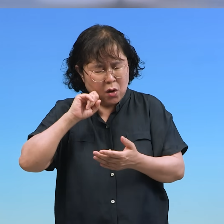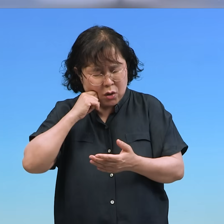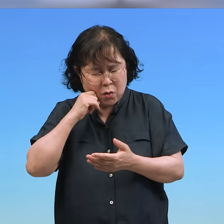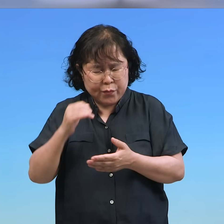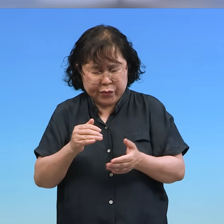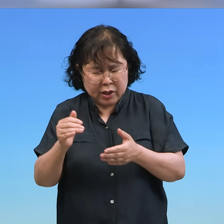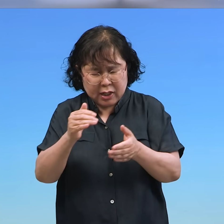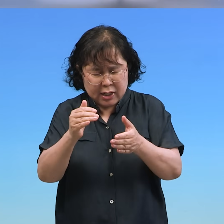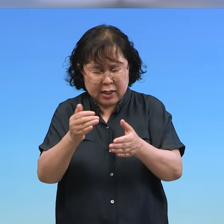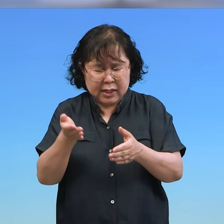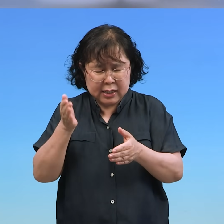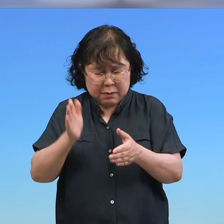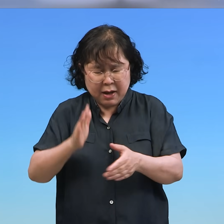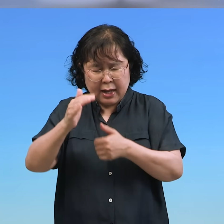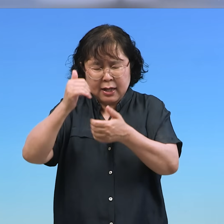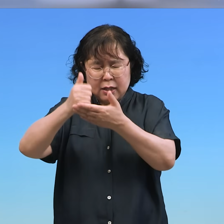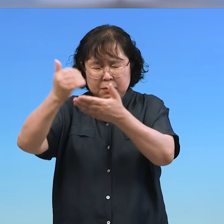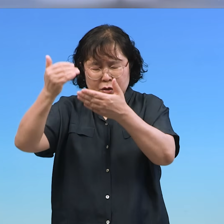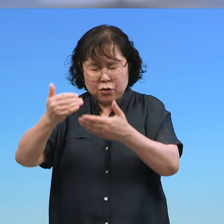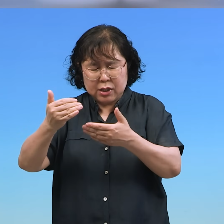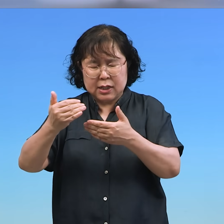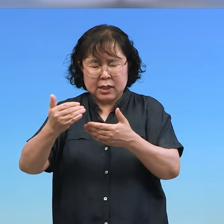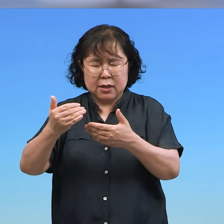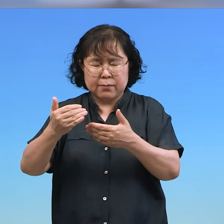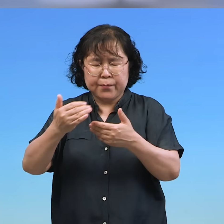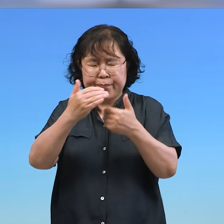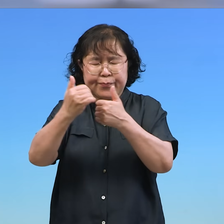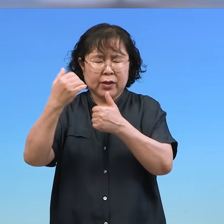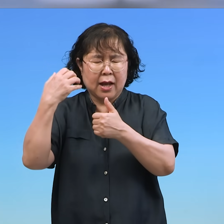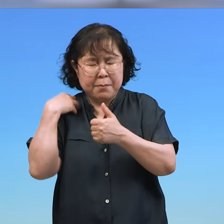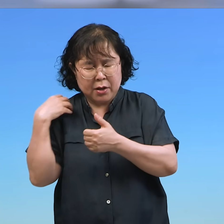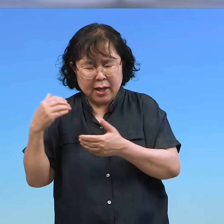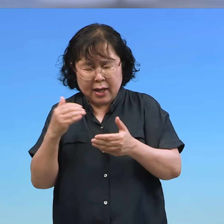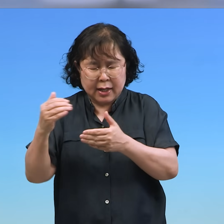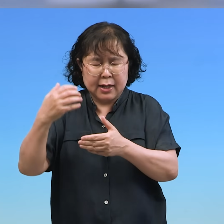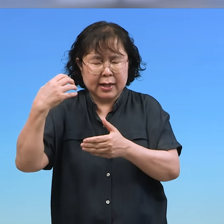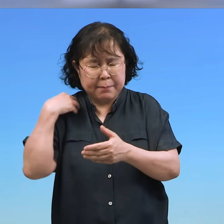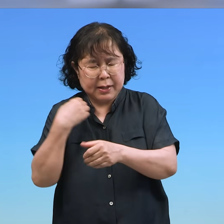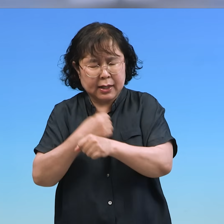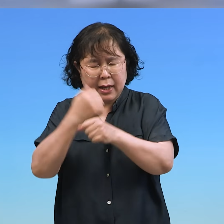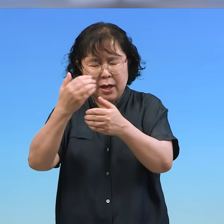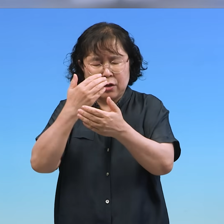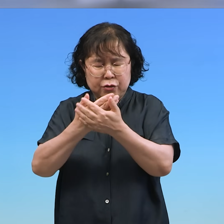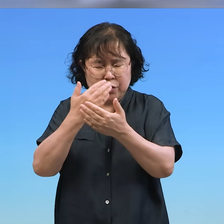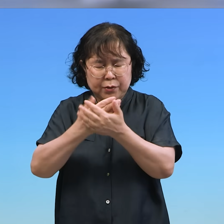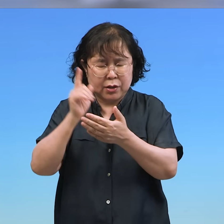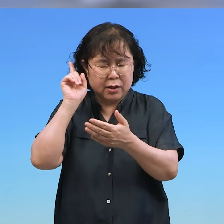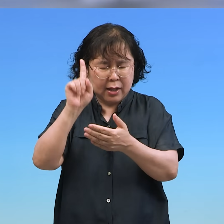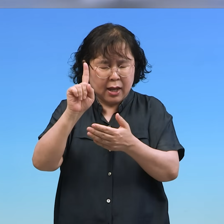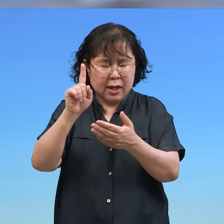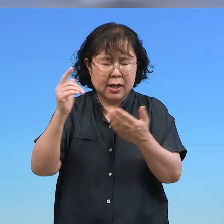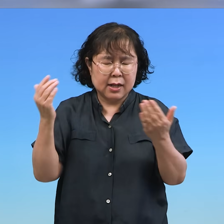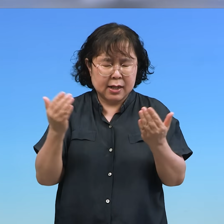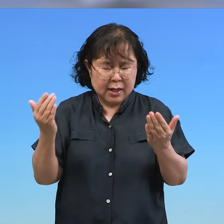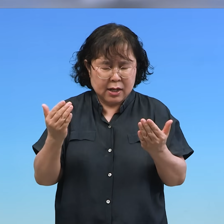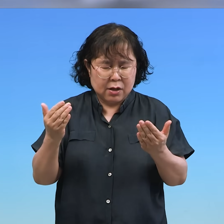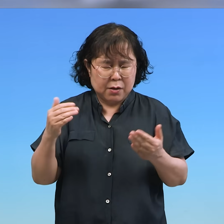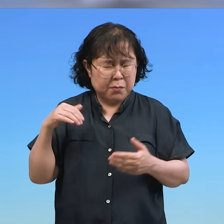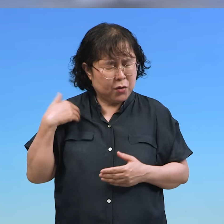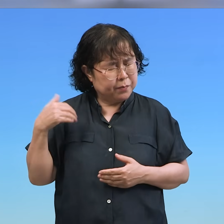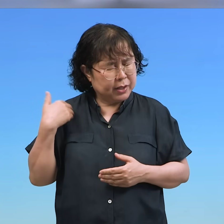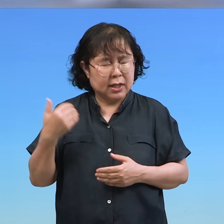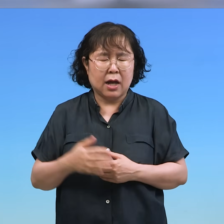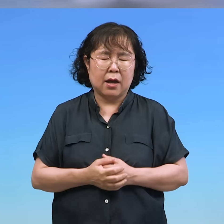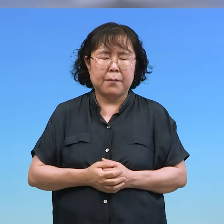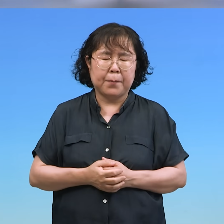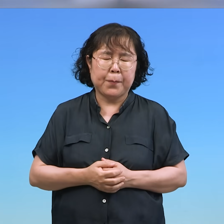길 같다 할지라도 하나님이 주시는 사명의 길을 감당할 수 있도록 인도하여 주시옵소서. 내일 일 하나